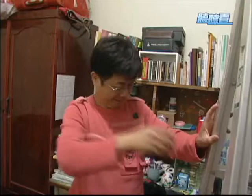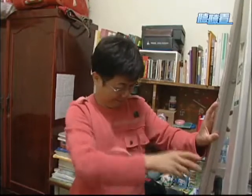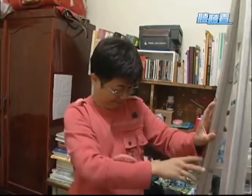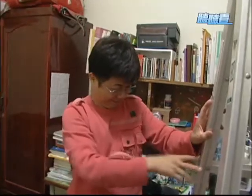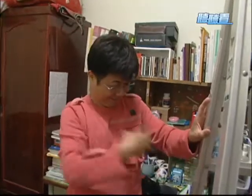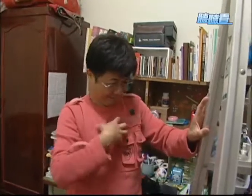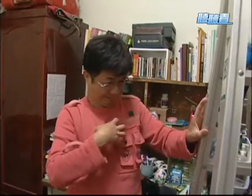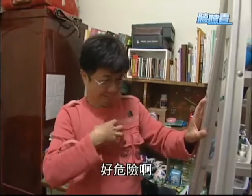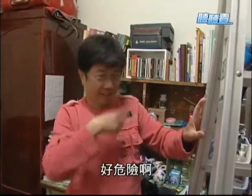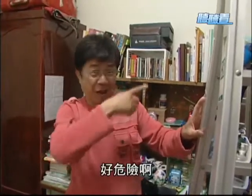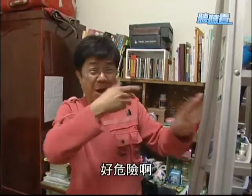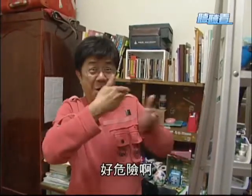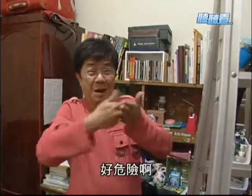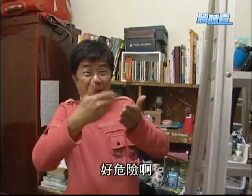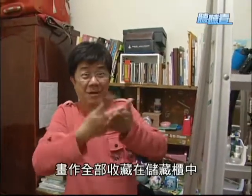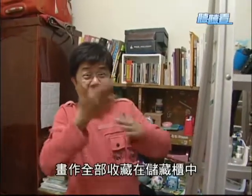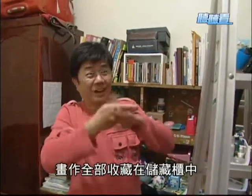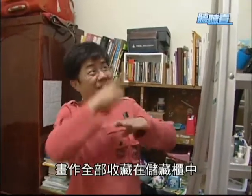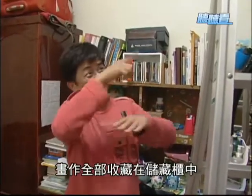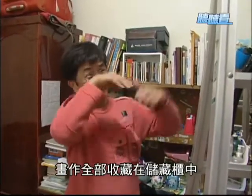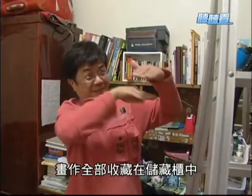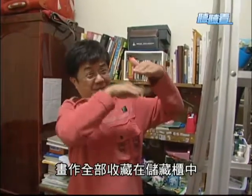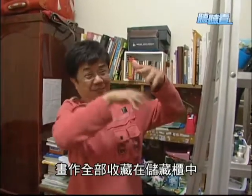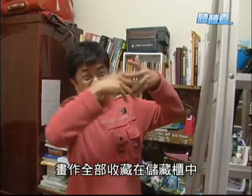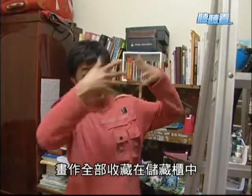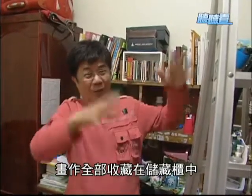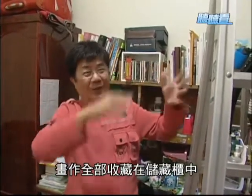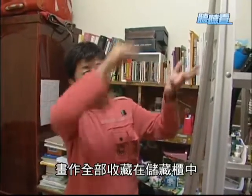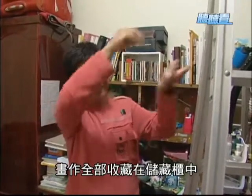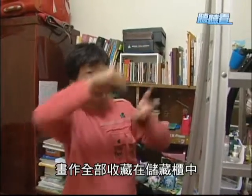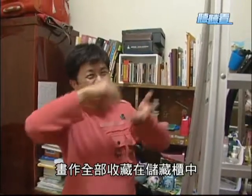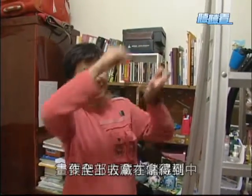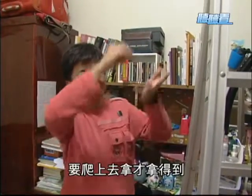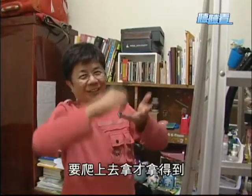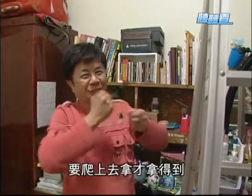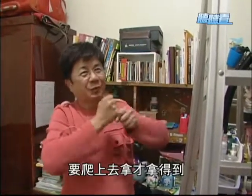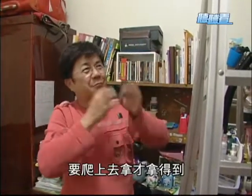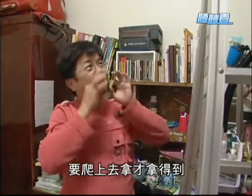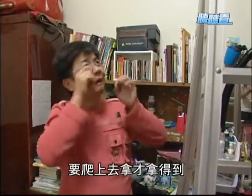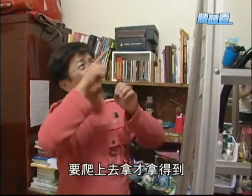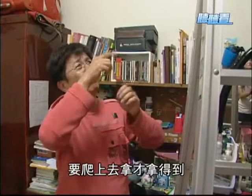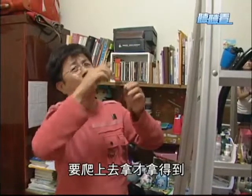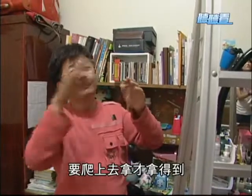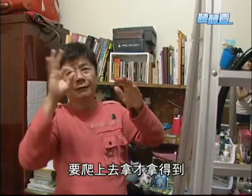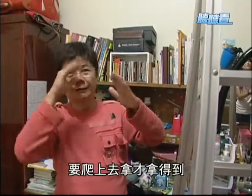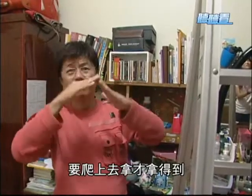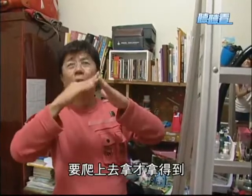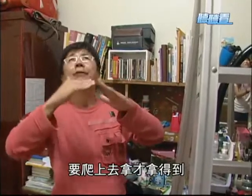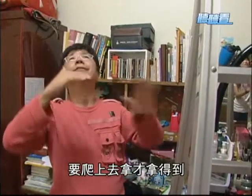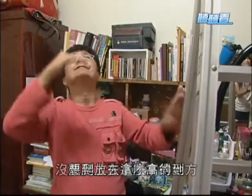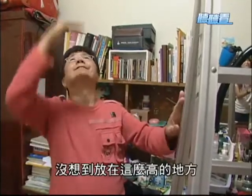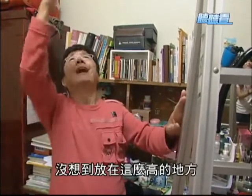哎呀，好危险啊！画作全部收藏在储藏柜中，要爬上去拿才拿得到啊！没